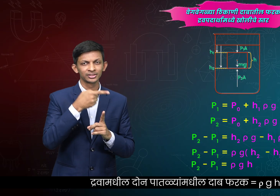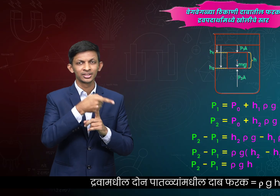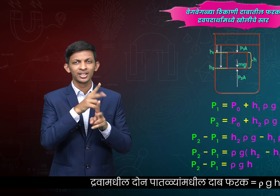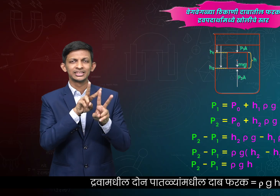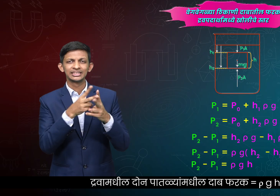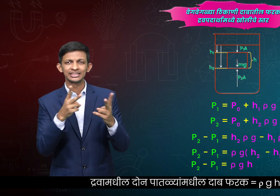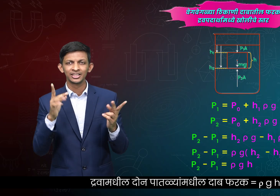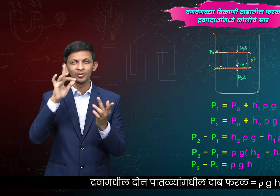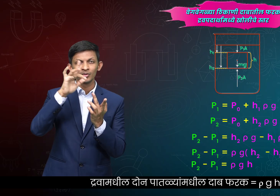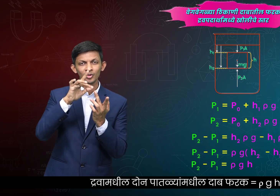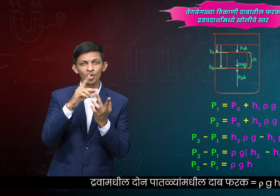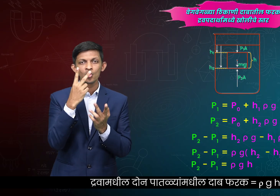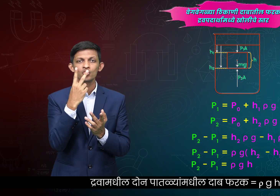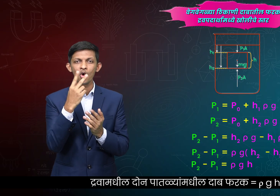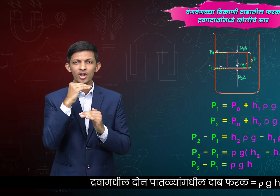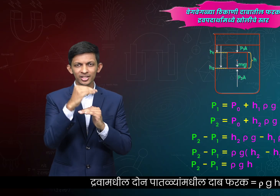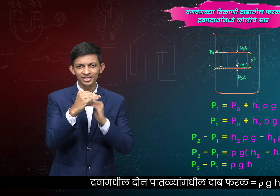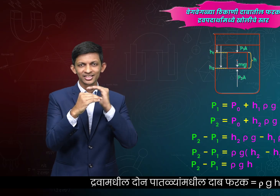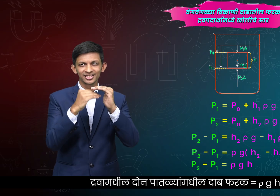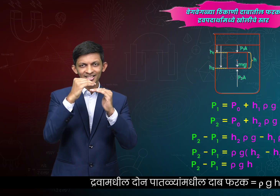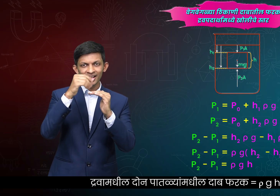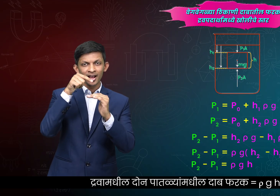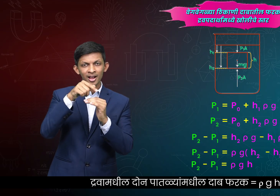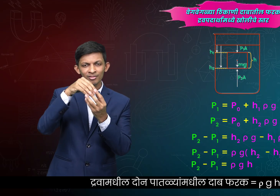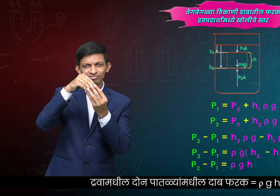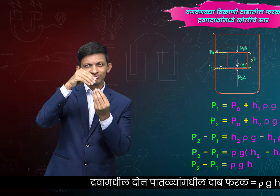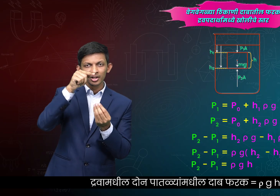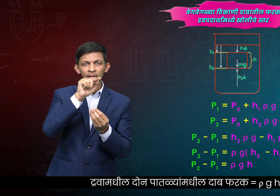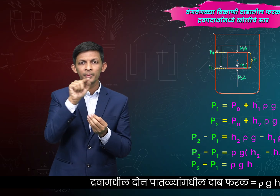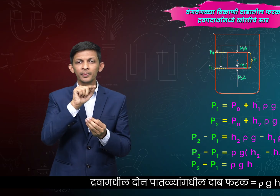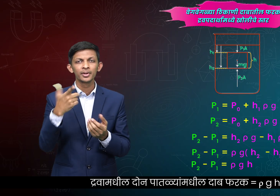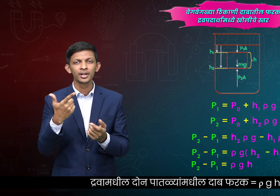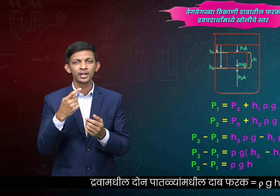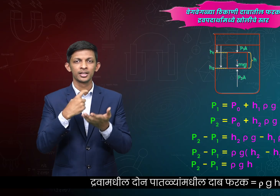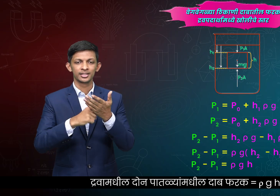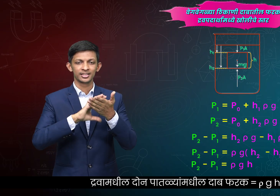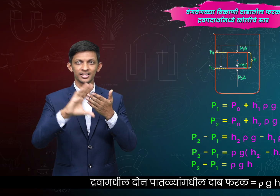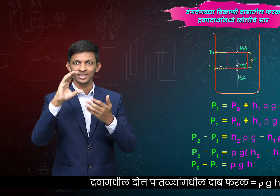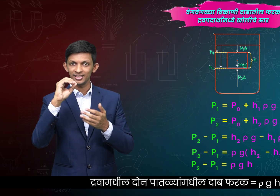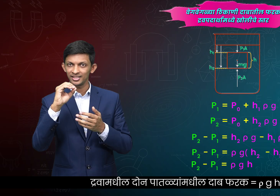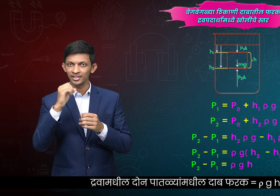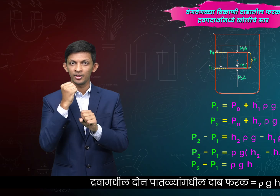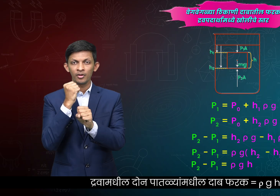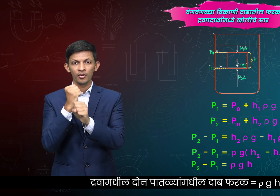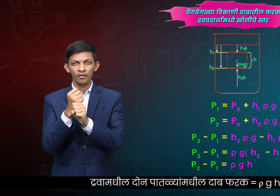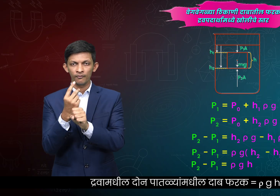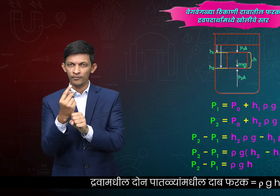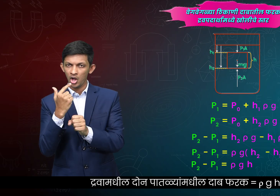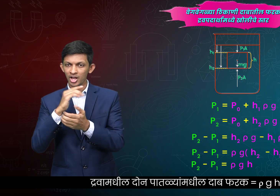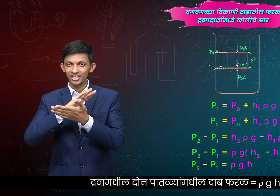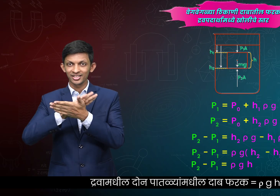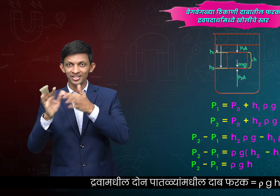द्रवामधील दोन पातळ्यांमधील दाब फरक हा ρgh